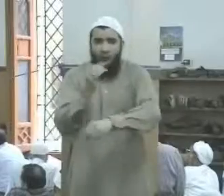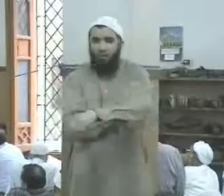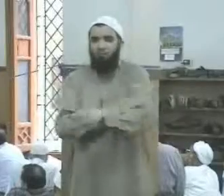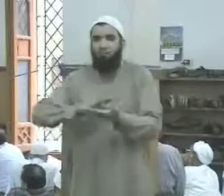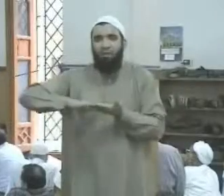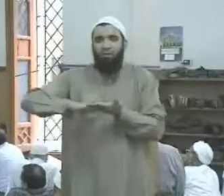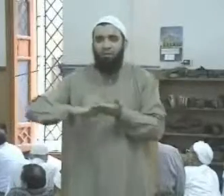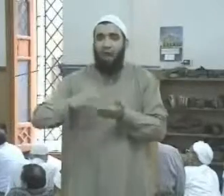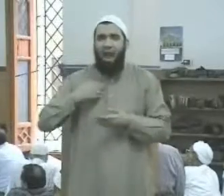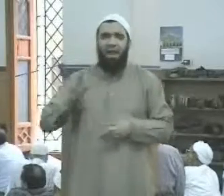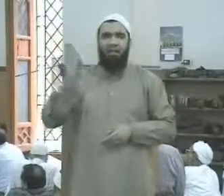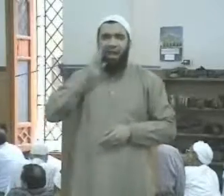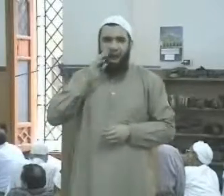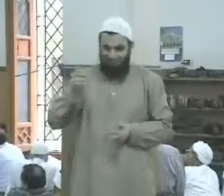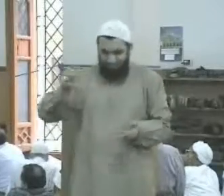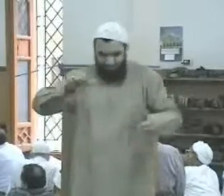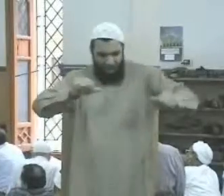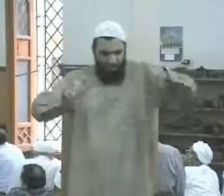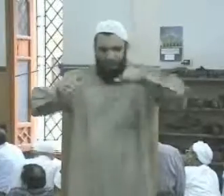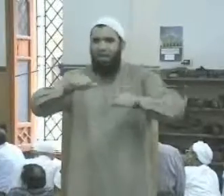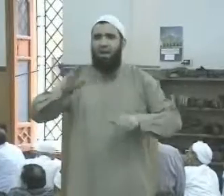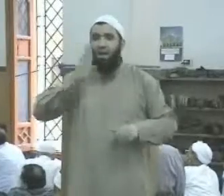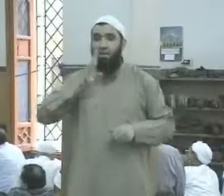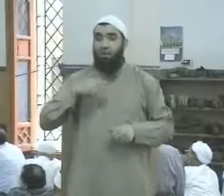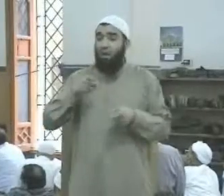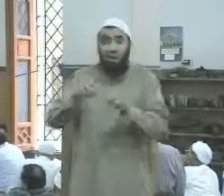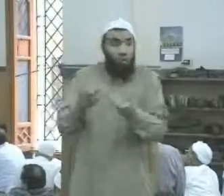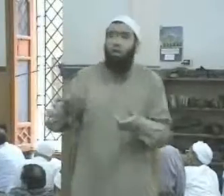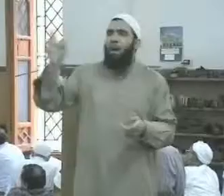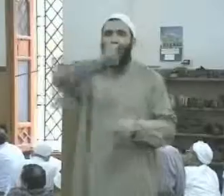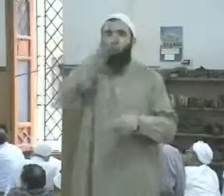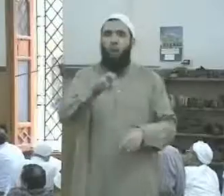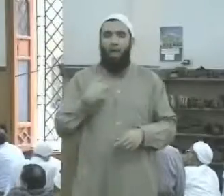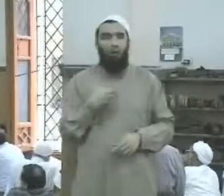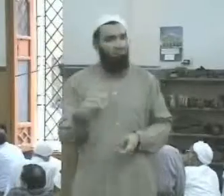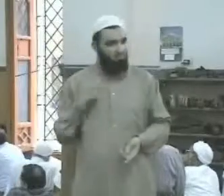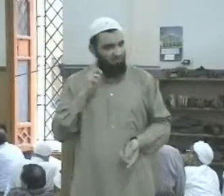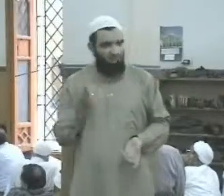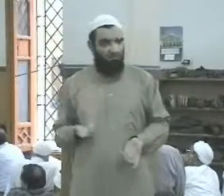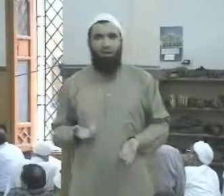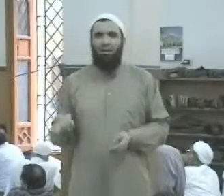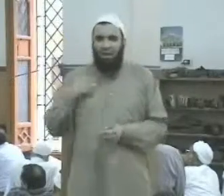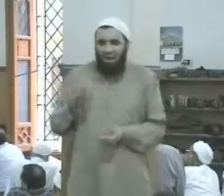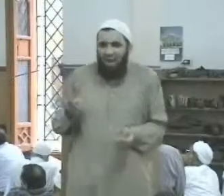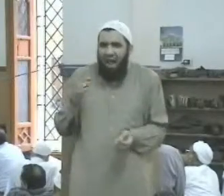درس الفيزياء وما عرف عنها شيئا، والكيمياء وما أتقن منها شيئا،